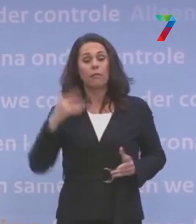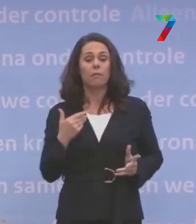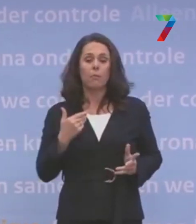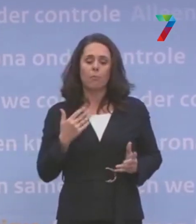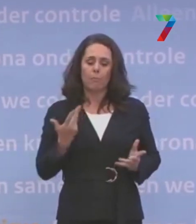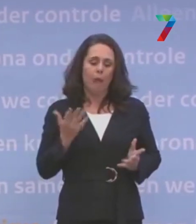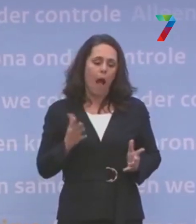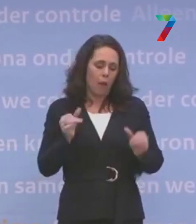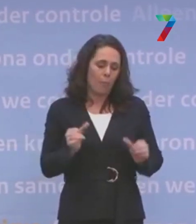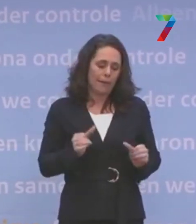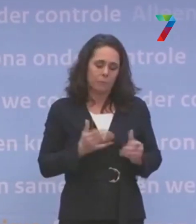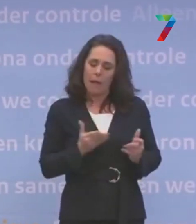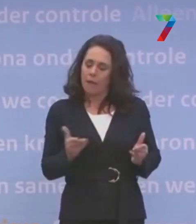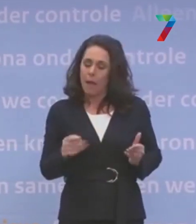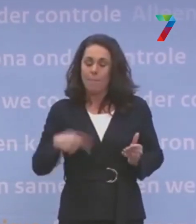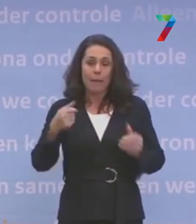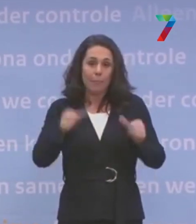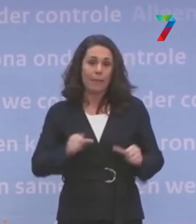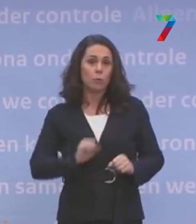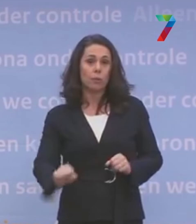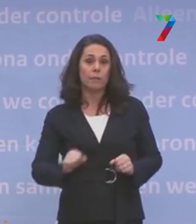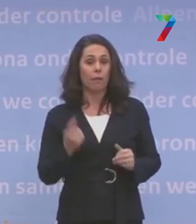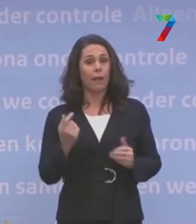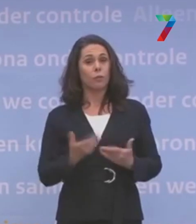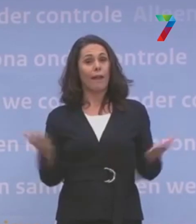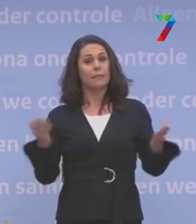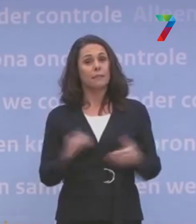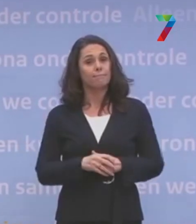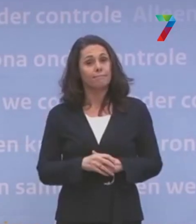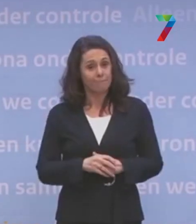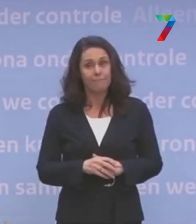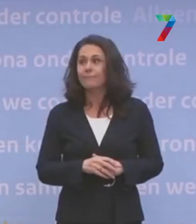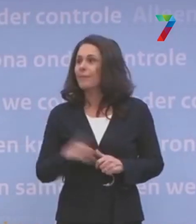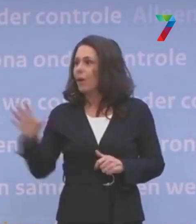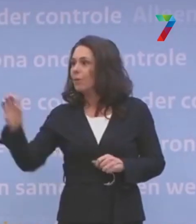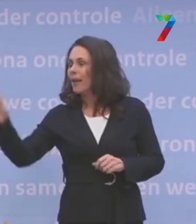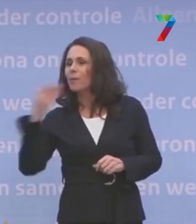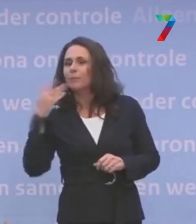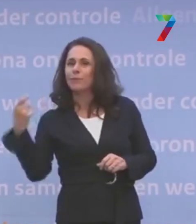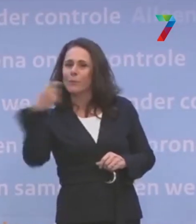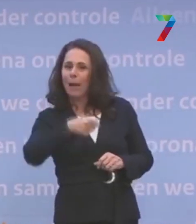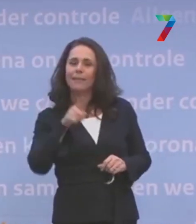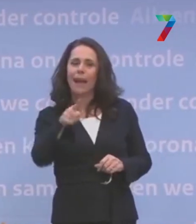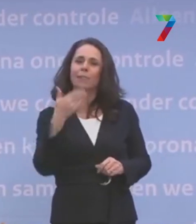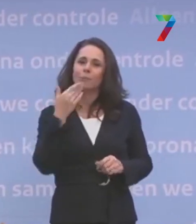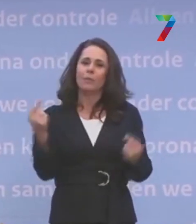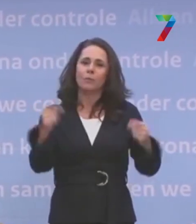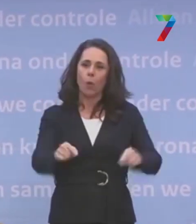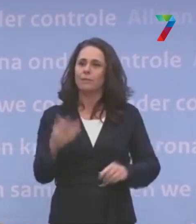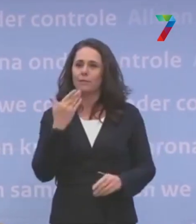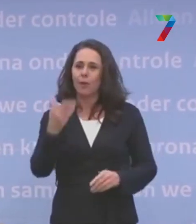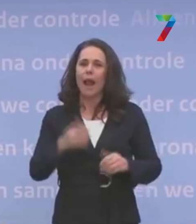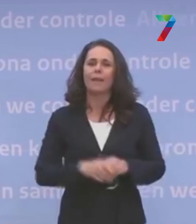dingen die ik al gepland had nog meer te gaan plannen. Want dan ben ik misschien nog meer geld kwijt. Oké, dank voor uw bijdrage en u dank voor uw komst. Goedenavond. Dank.